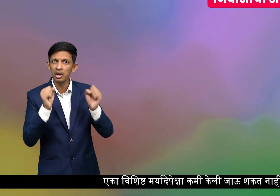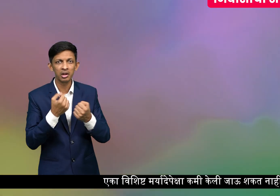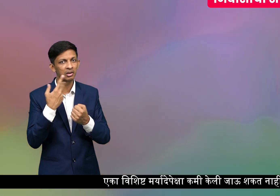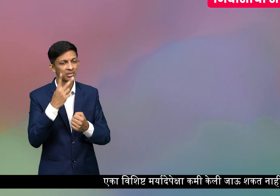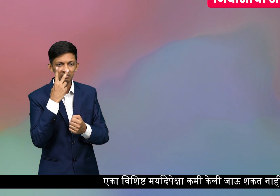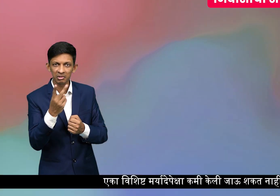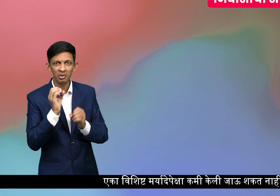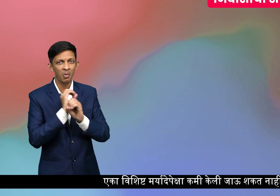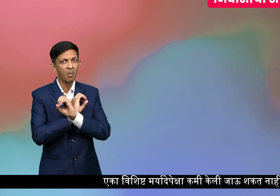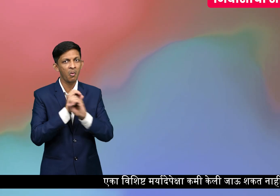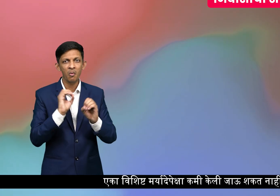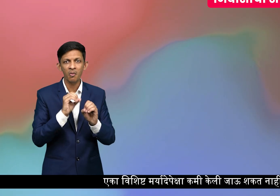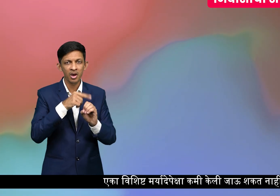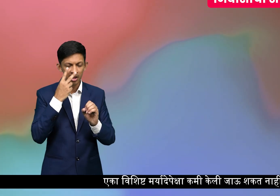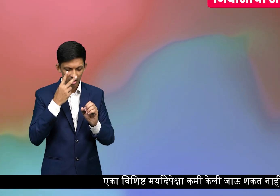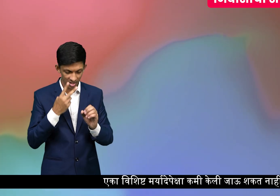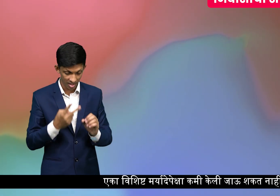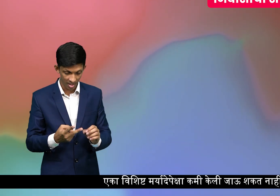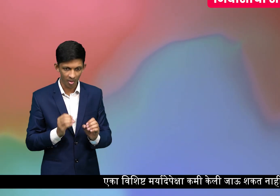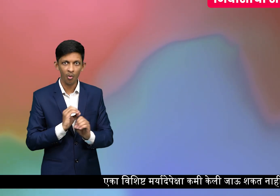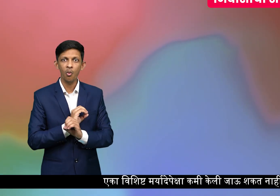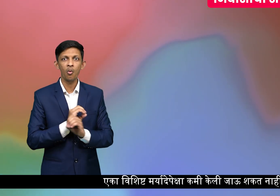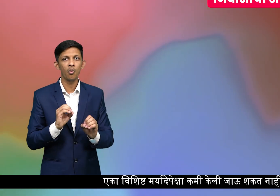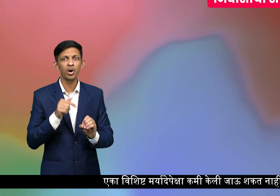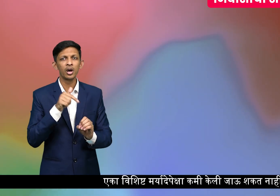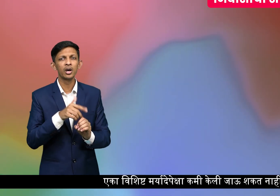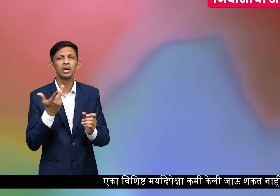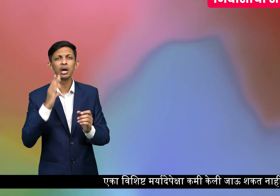एका विशिष्ट मर्यादेपेक्षा कमी केली जाऊ शकत नाही.